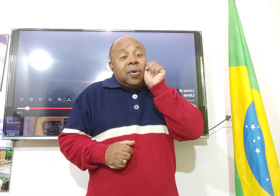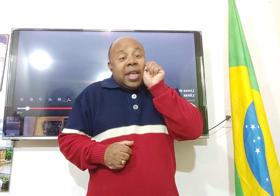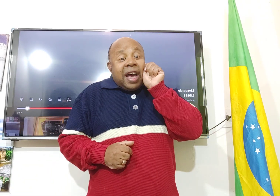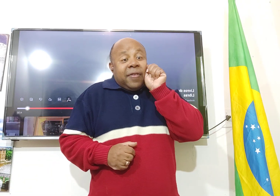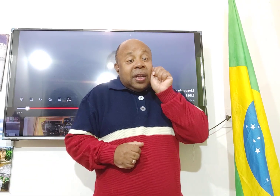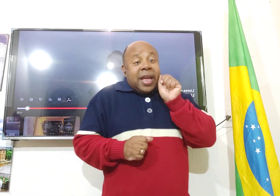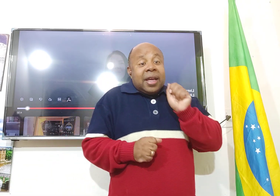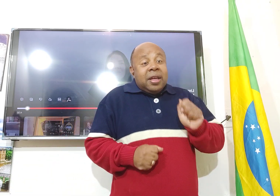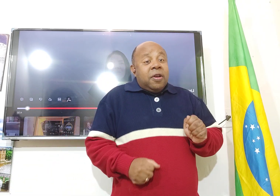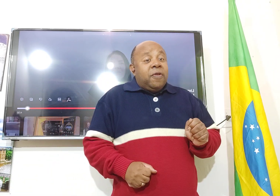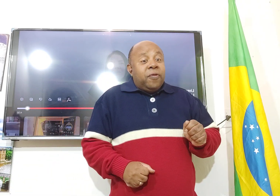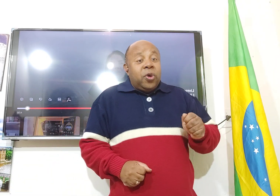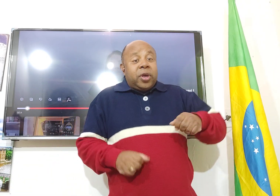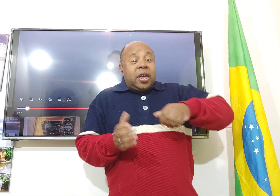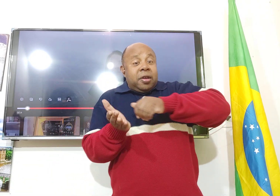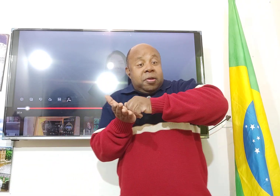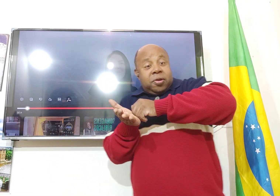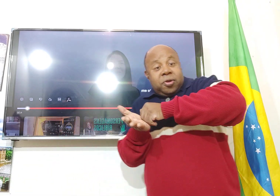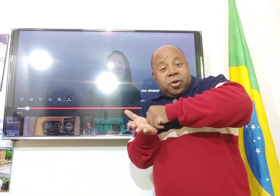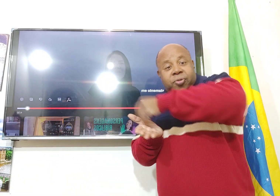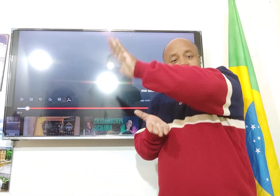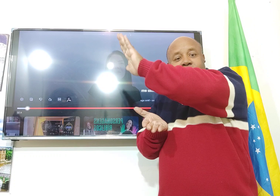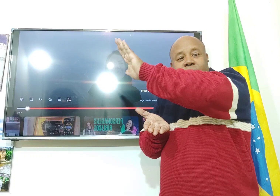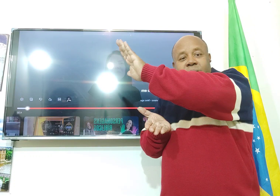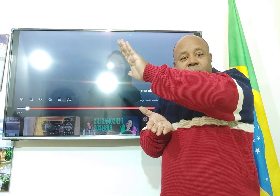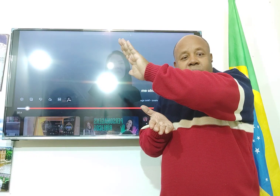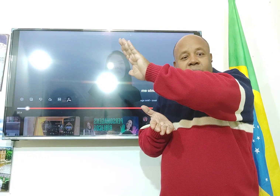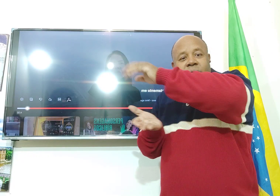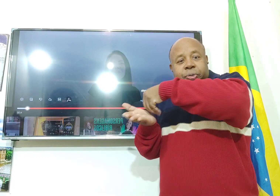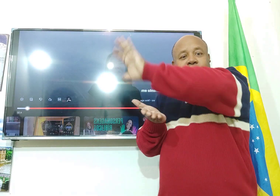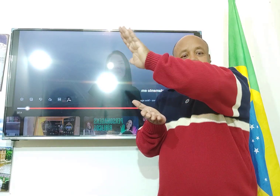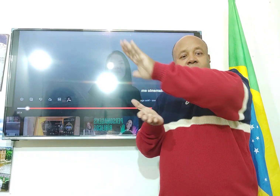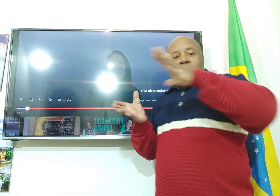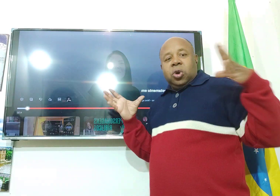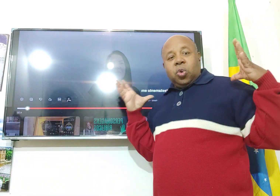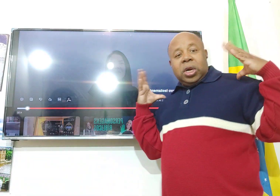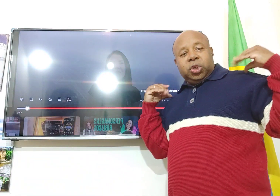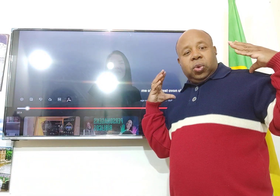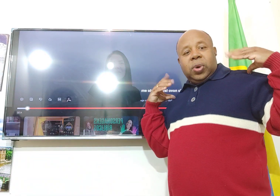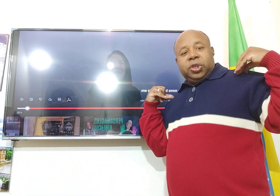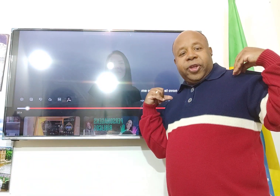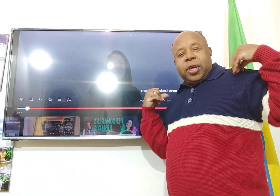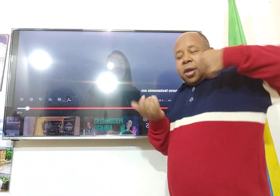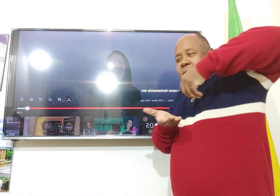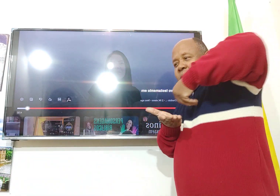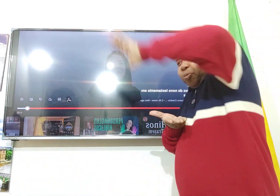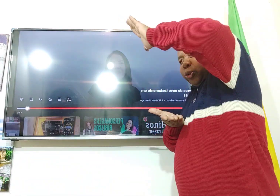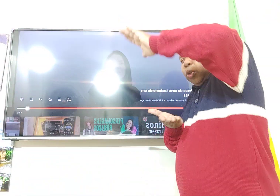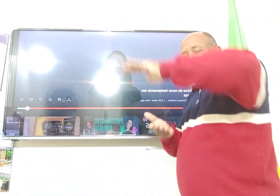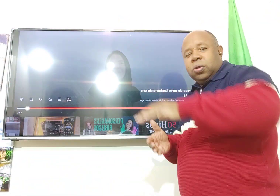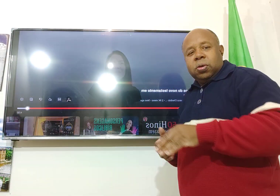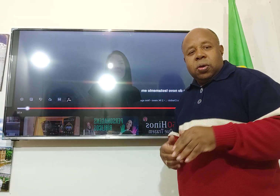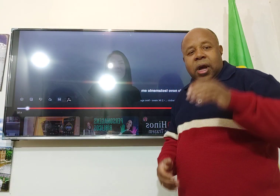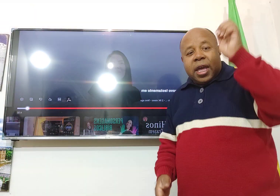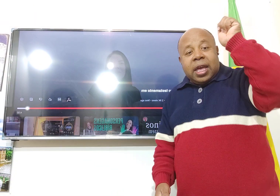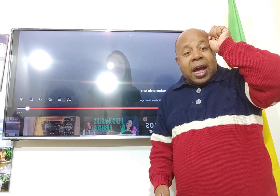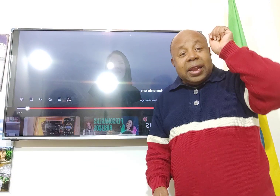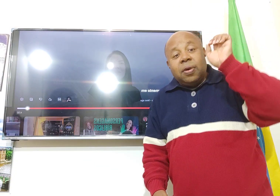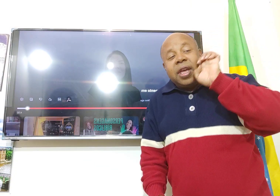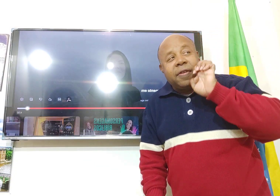e Eva, né? Foram o quê? Expulso. O anjo fez o quê? Expulsou. Aí Adão e